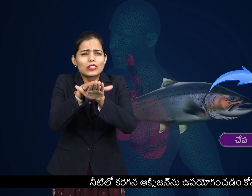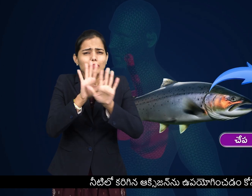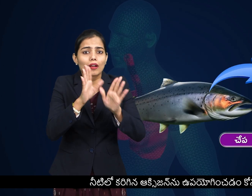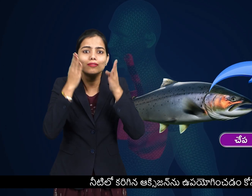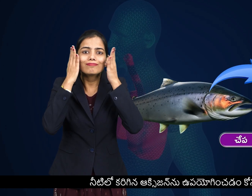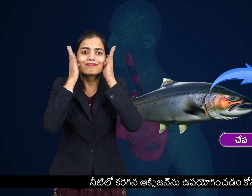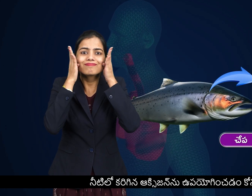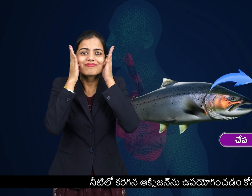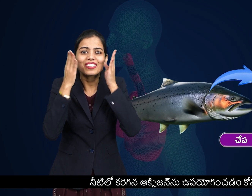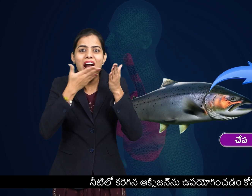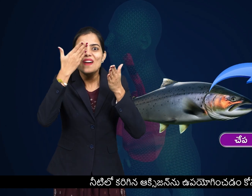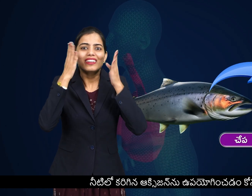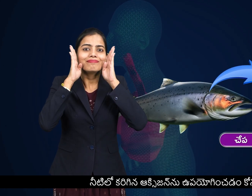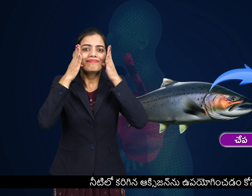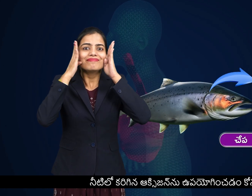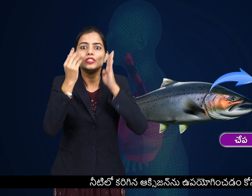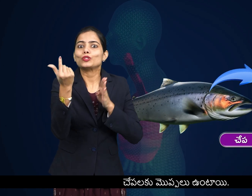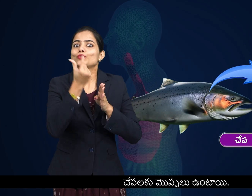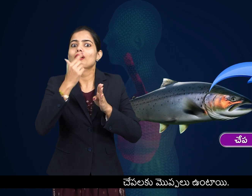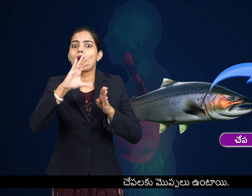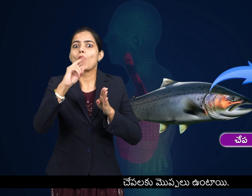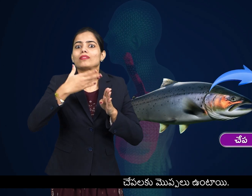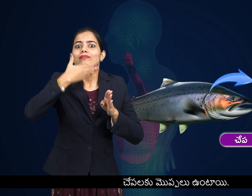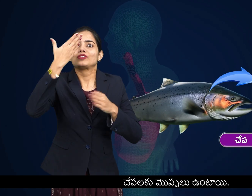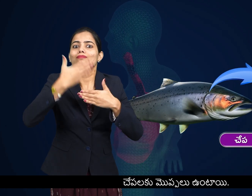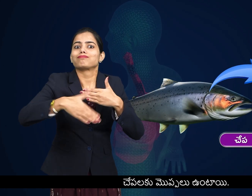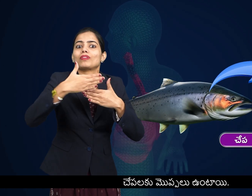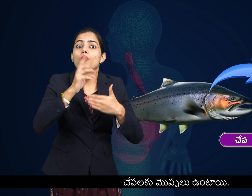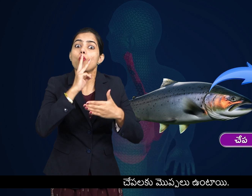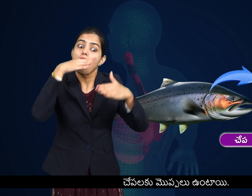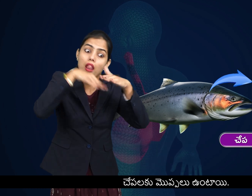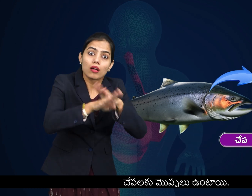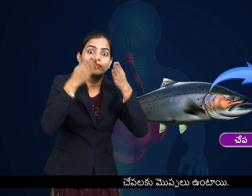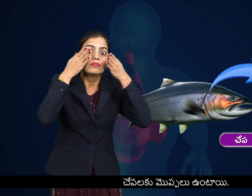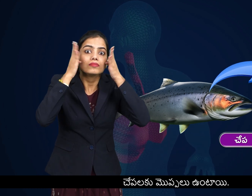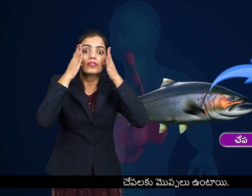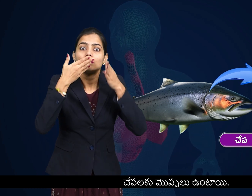నీటిలో కరిగిన ఆక్సిజన్ను ఉపయోగించడం కోసం చేపలకు మొప్పలు ఉంటాయి.